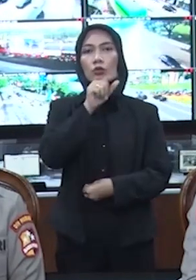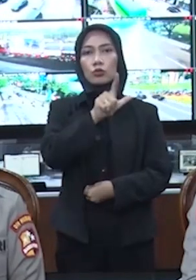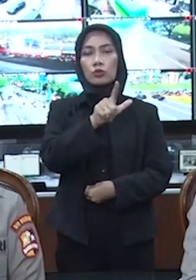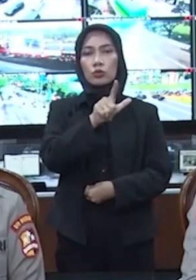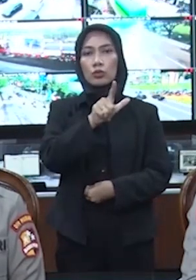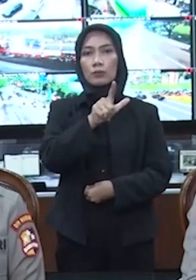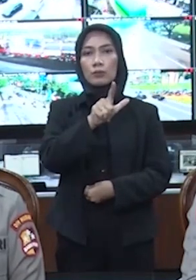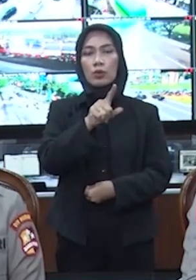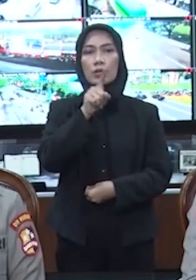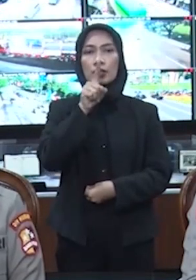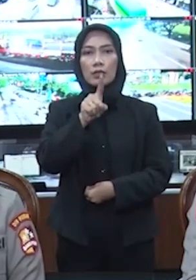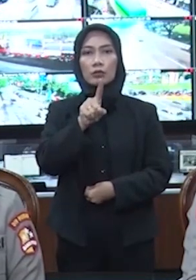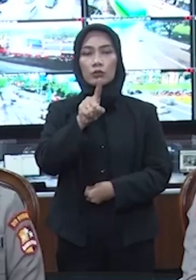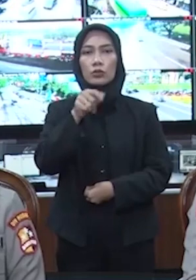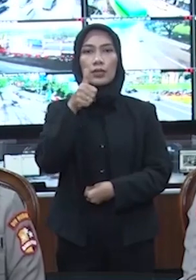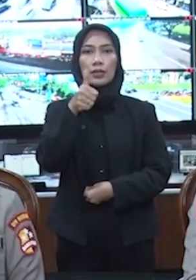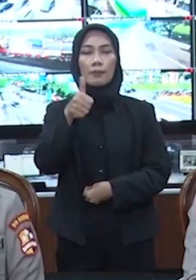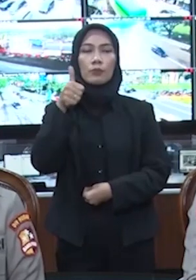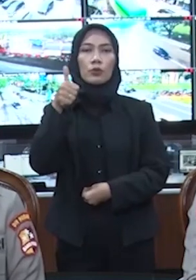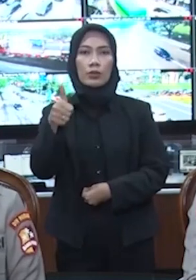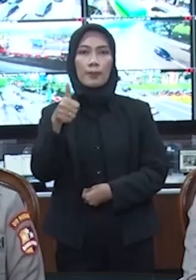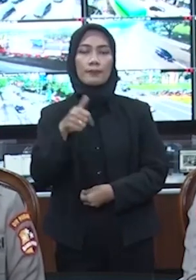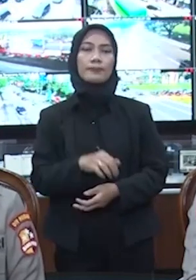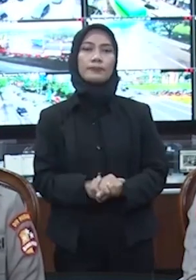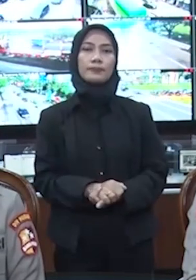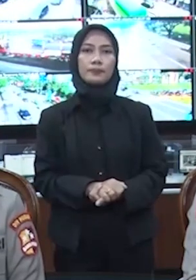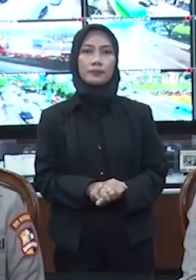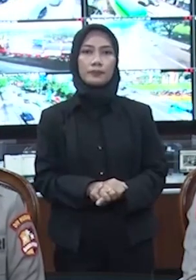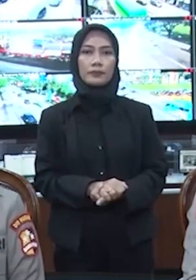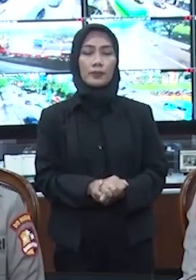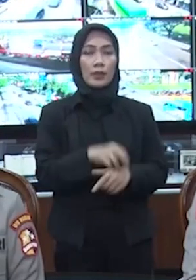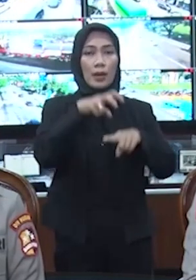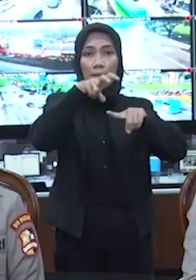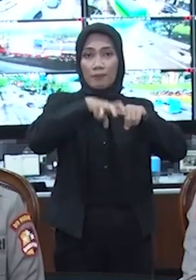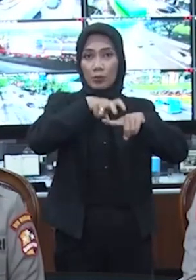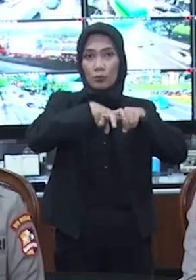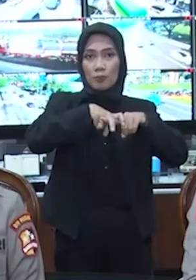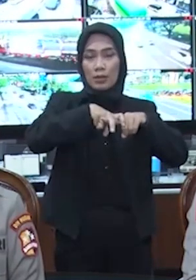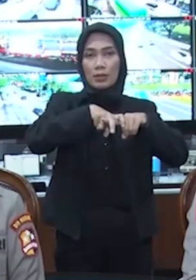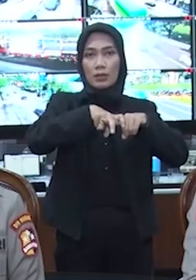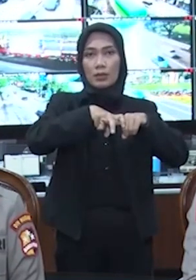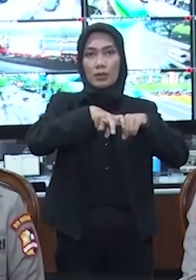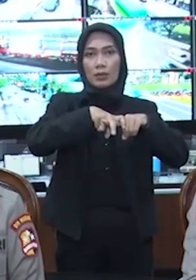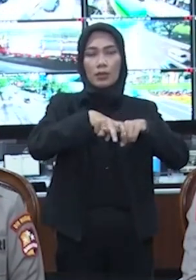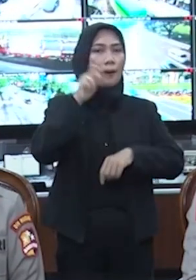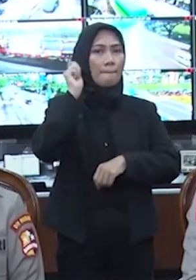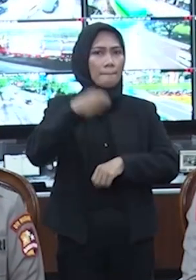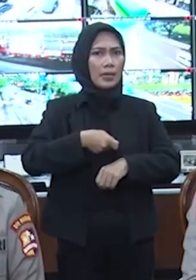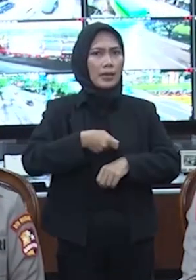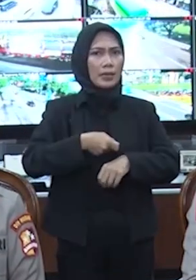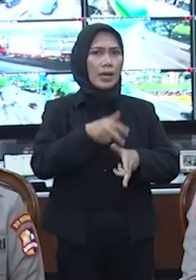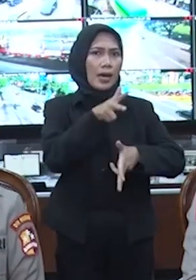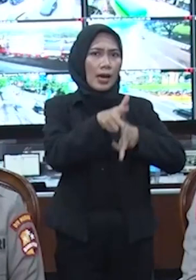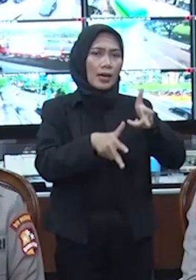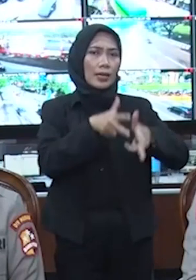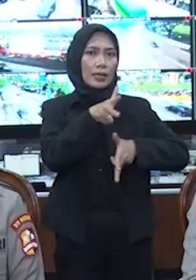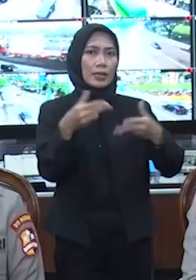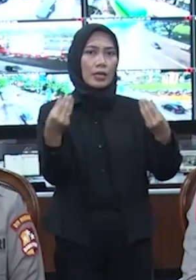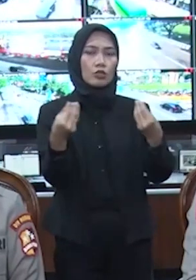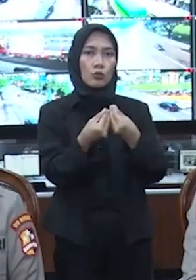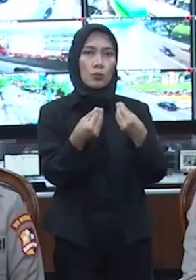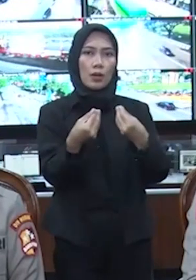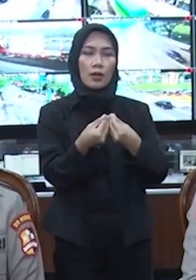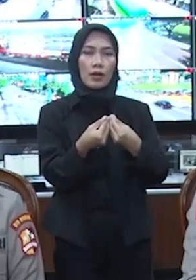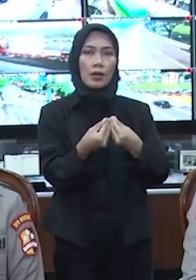7.166 unit jumlah penumpang yang melakukan keberangkatan menggunakan kereta api sebanyak